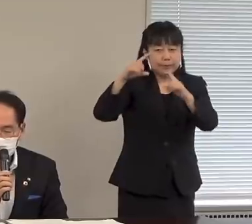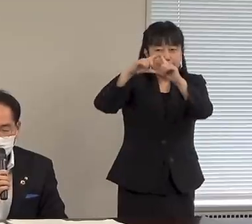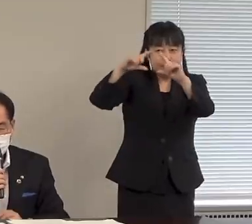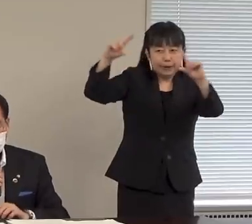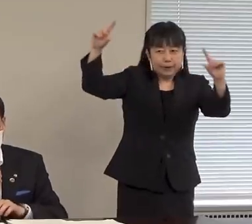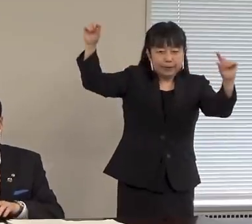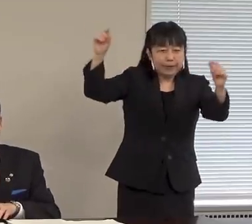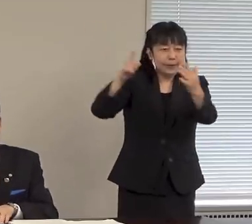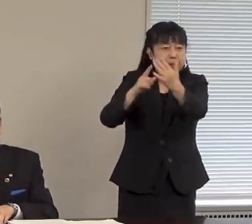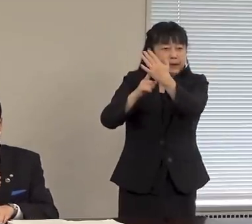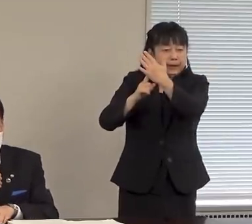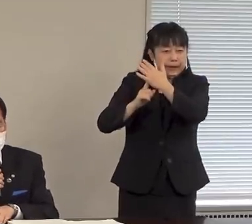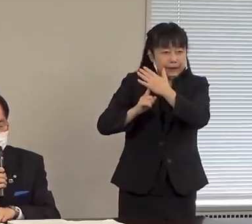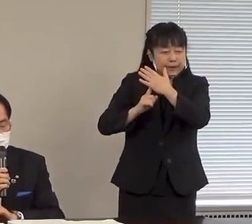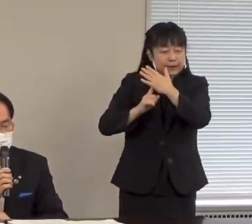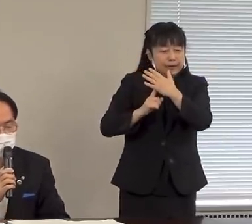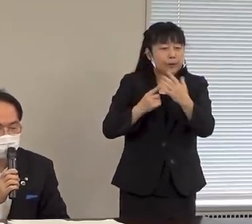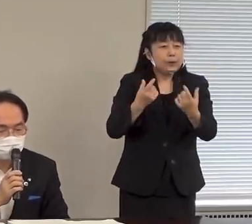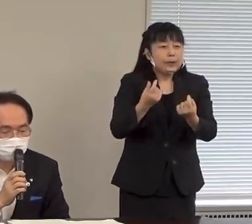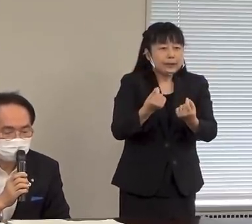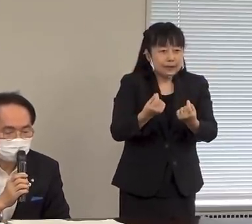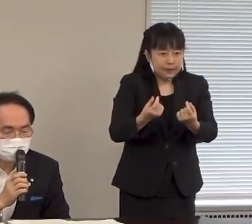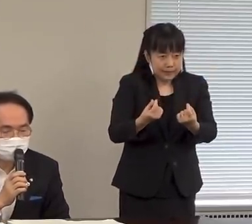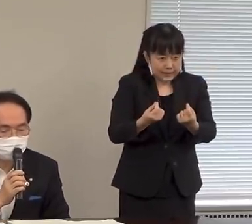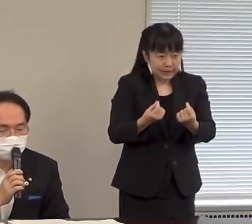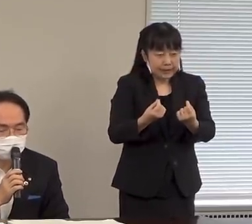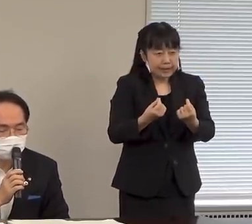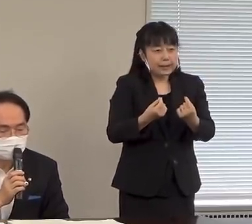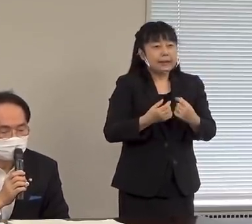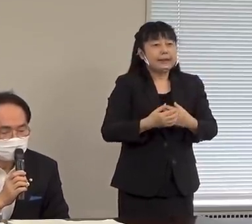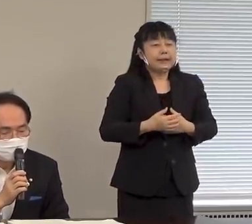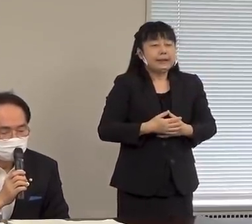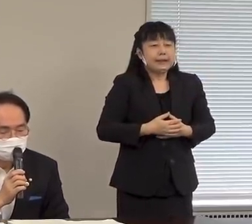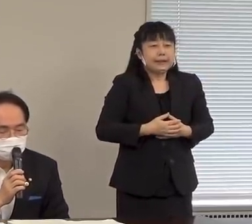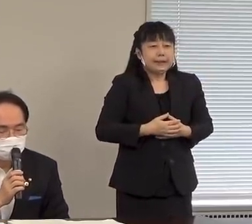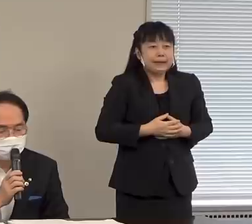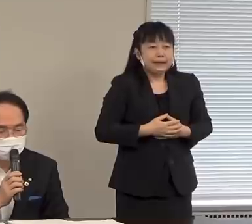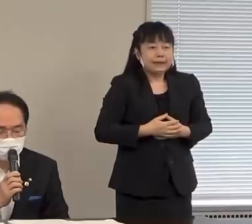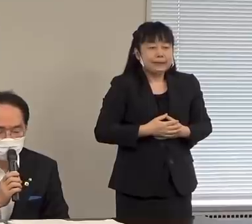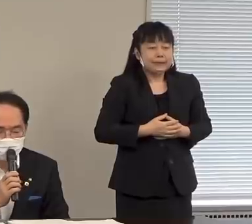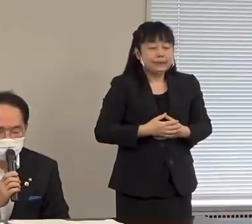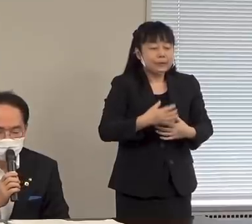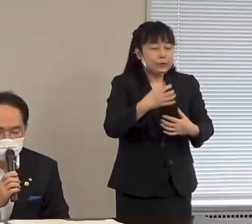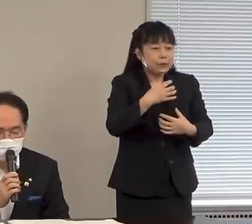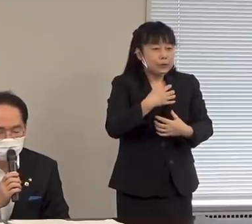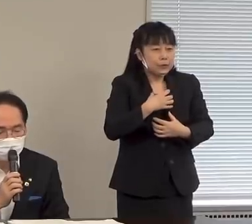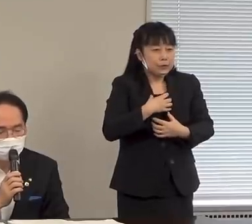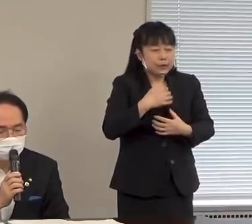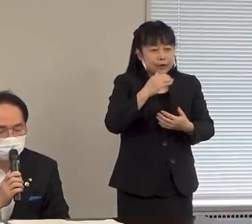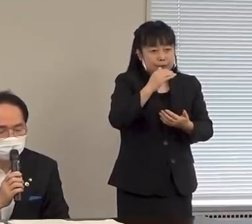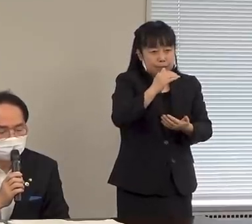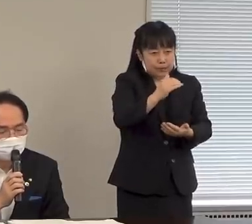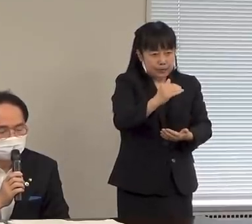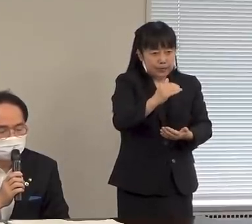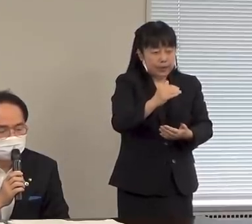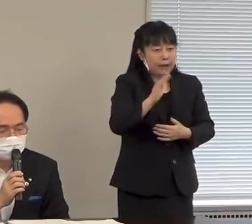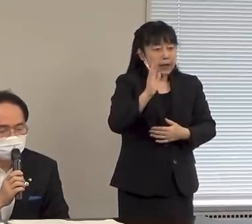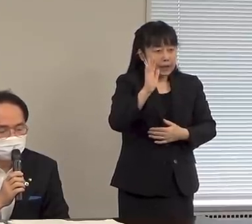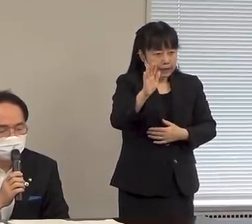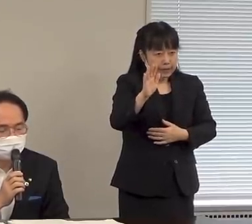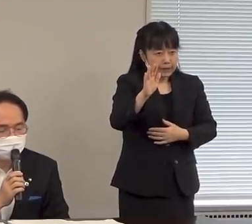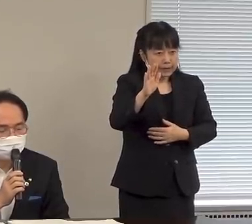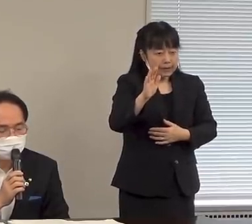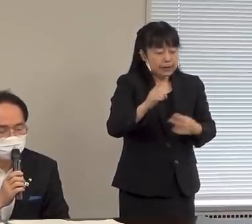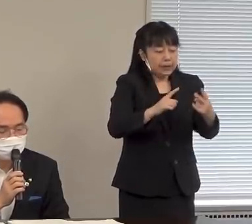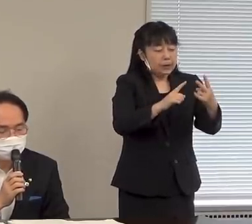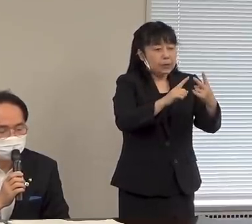この9ページで審議のような段階に記載しております注意事項のうちに、2つ目の